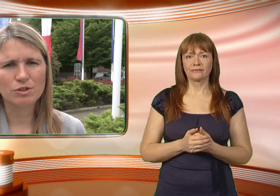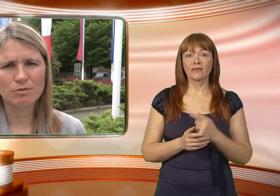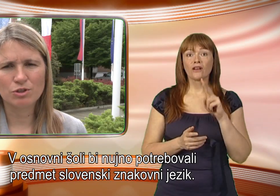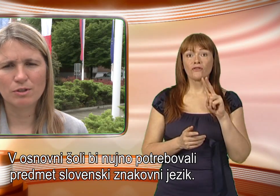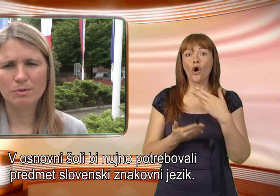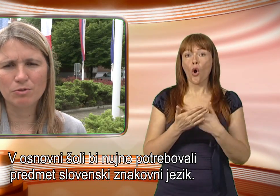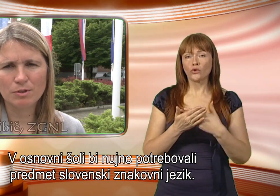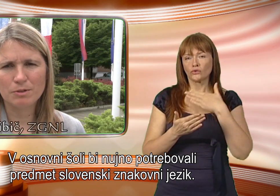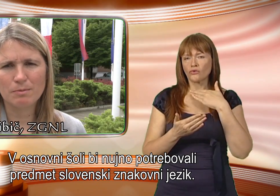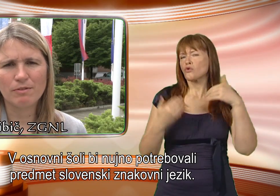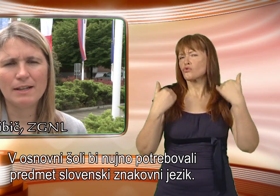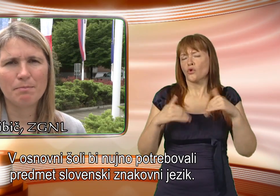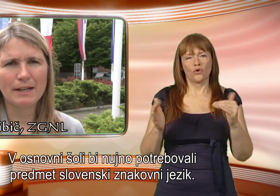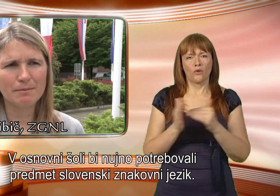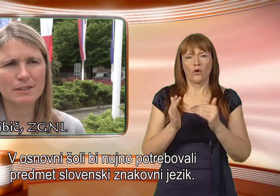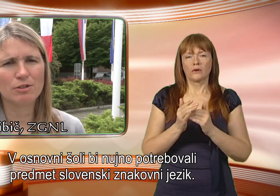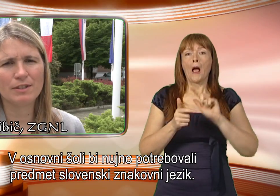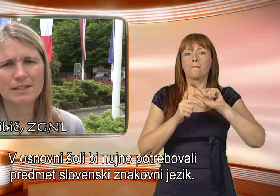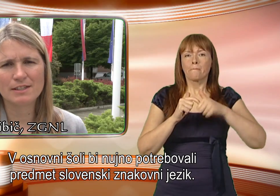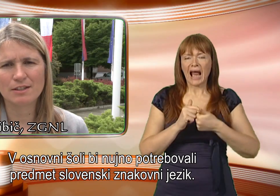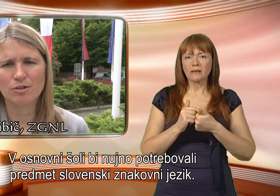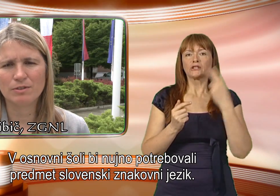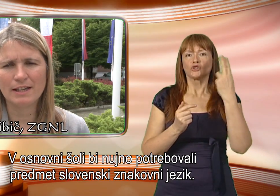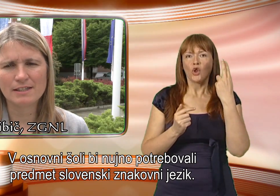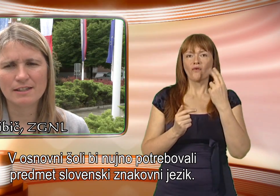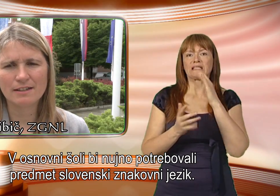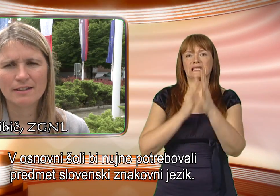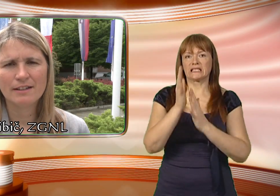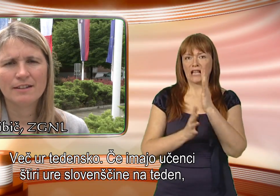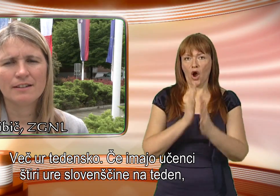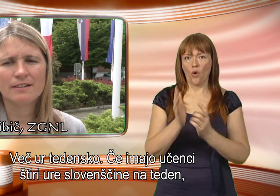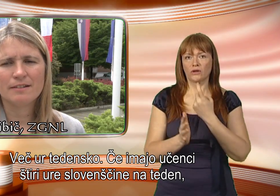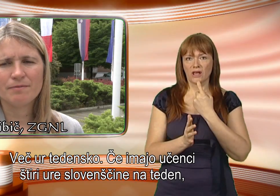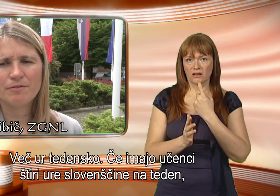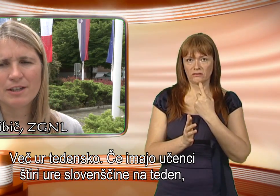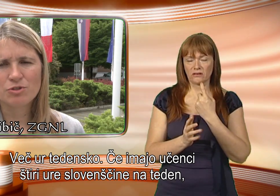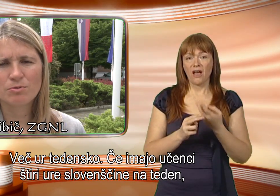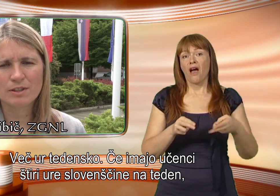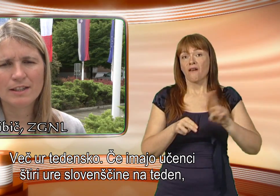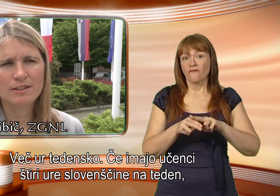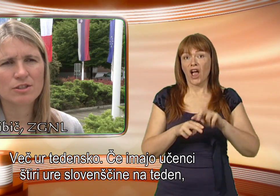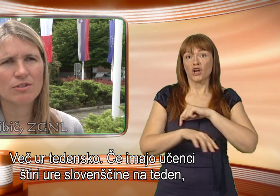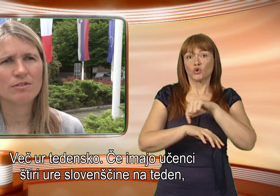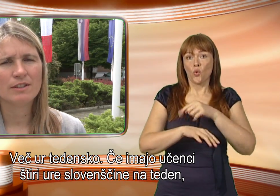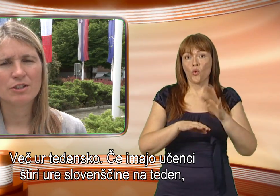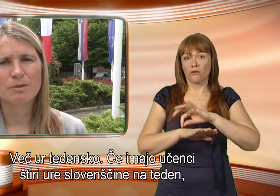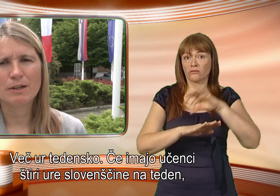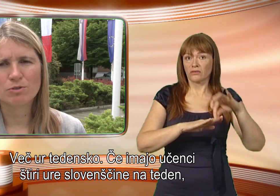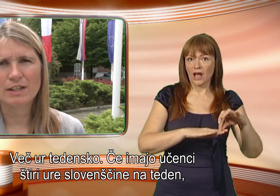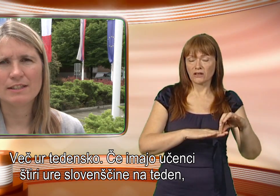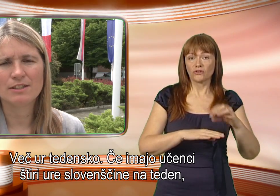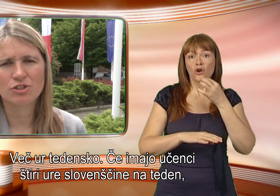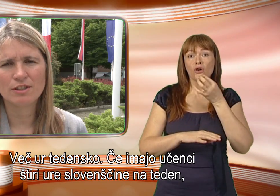V osnovni šoli bi nujno potrebovali predmet slovenski znakovni jezik, več ur tedensko. Če